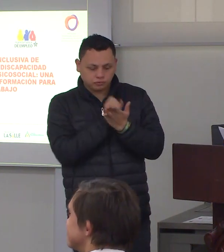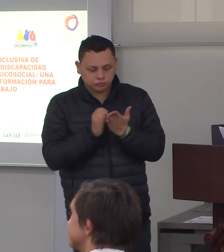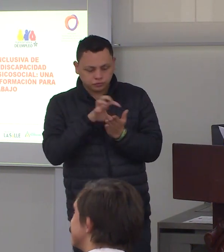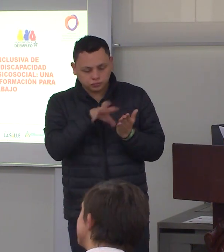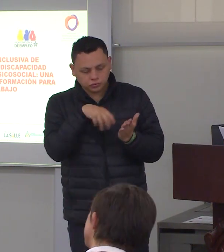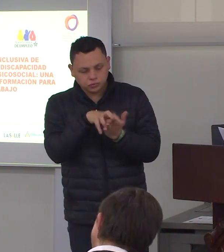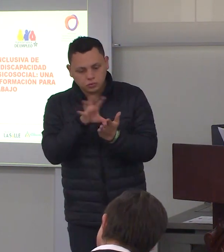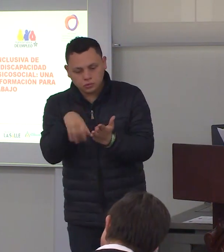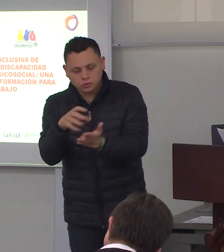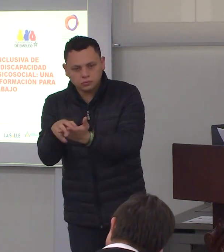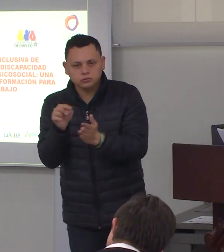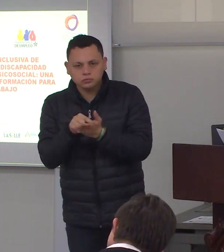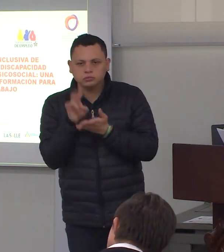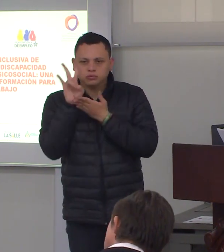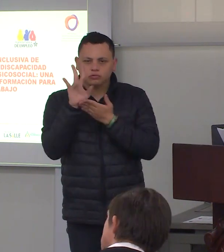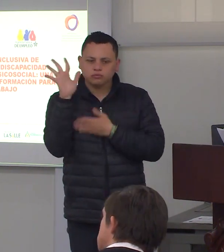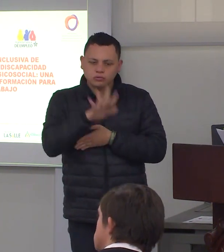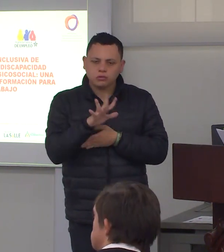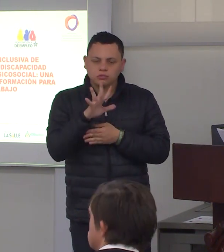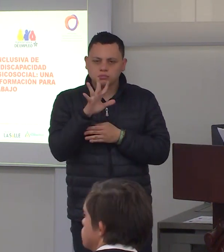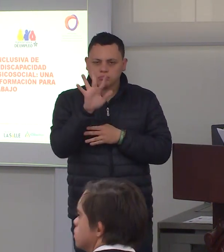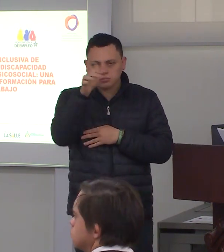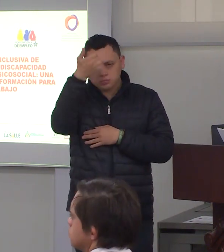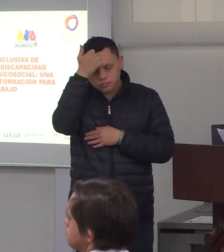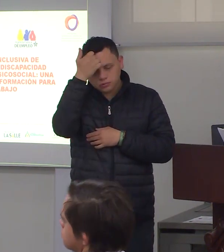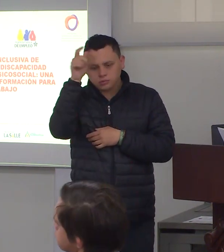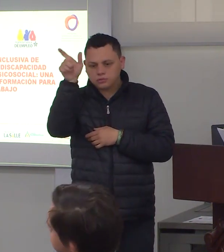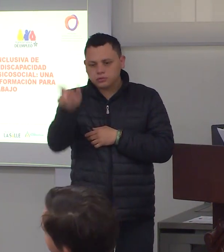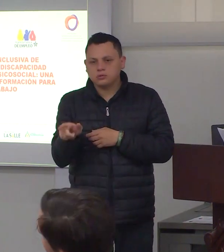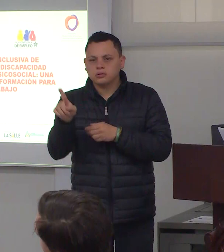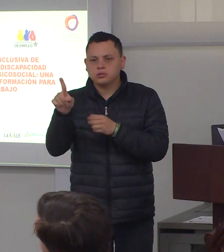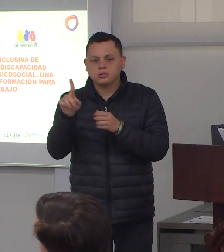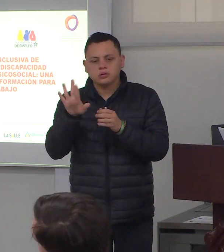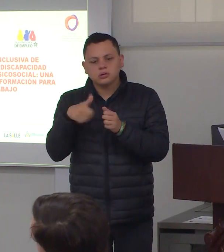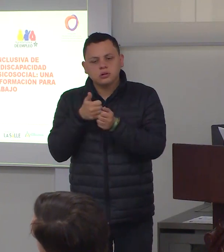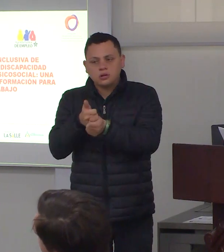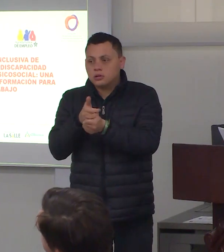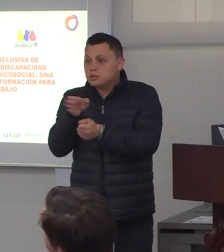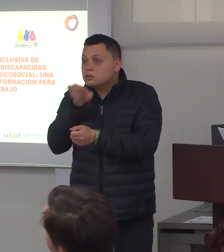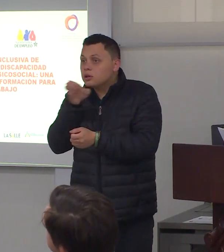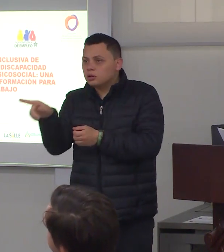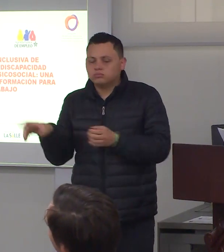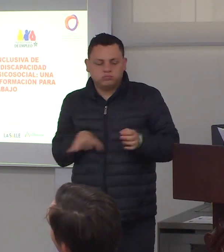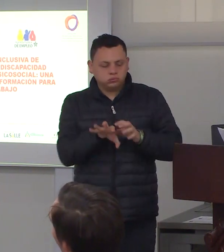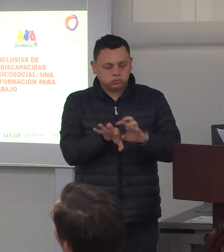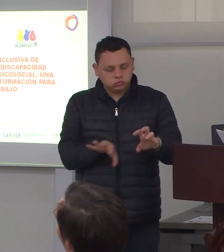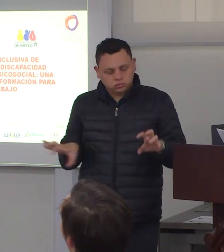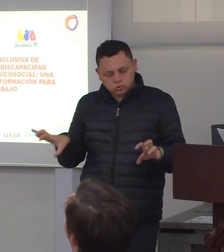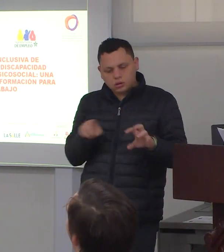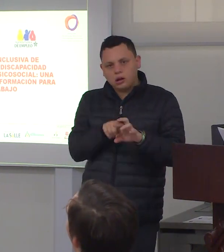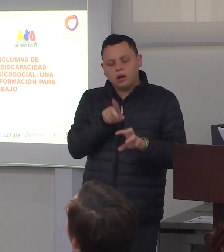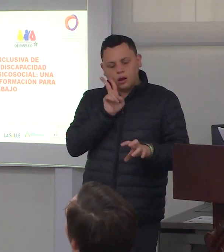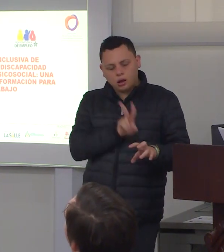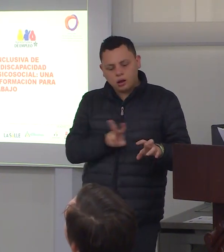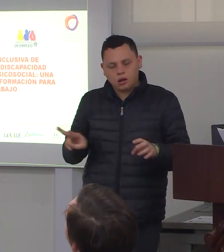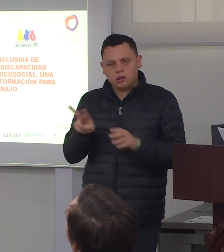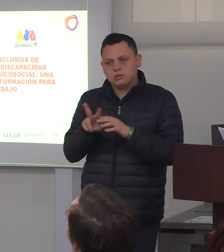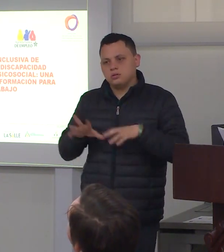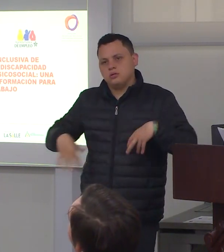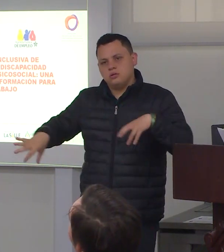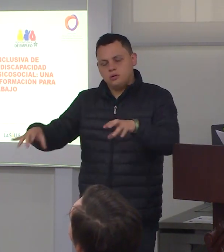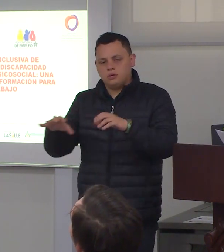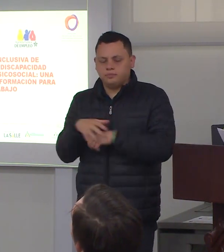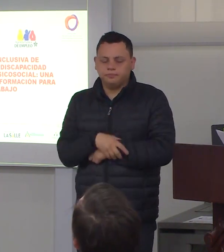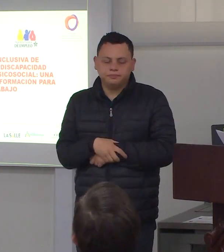importantes y modelos claves de la charla que daban los guías, herramientas fundamentales para la inclusión activa en la actividad turística.